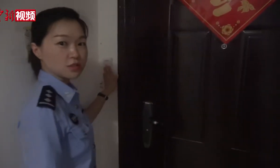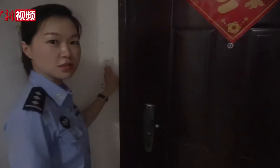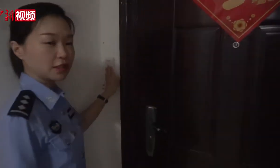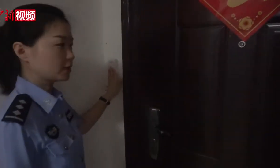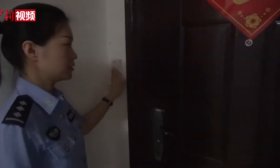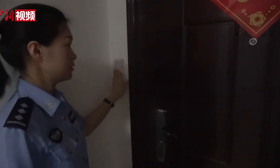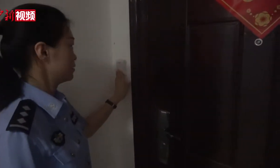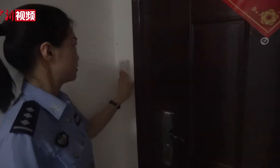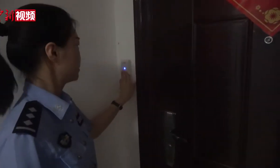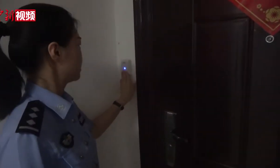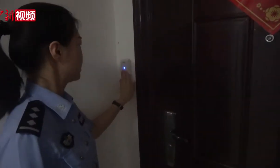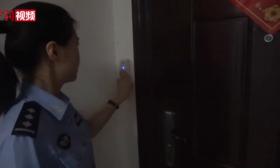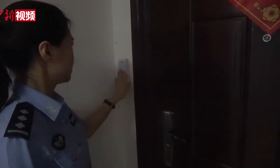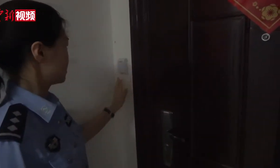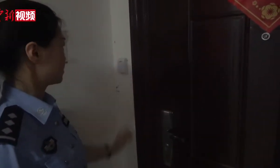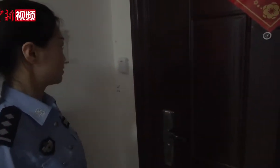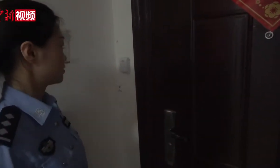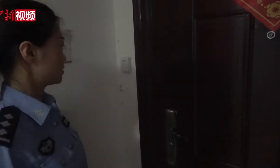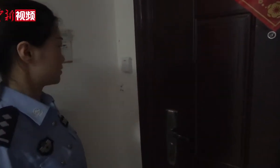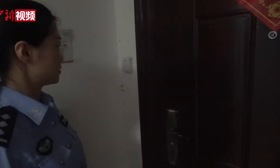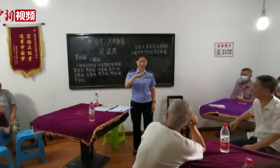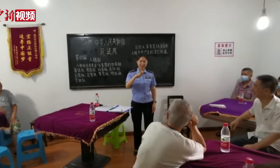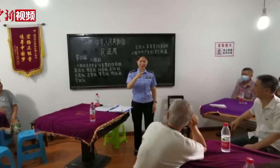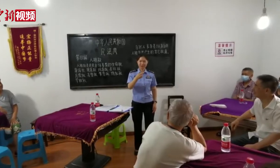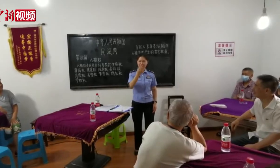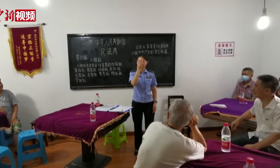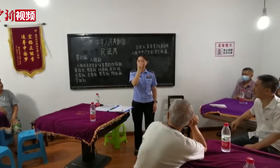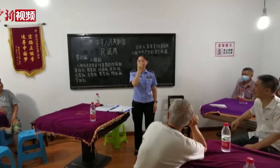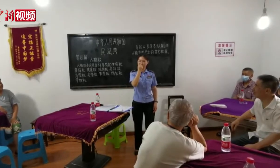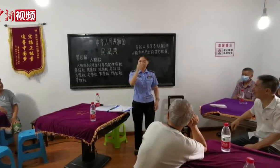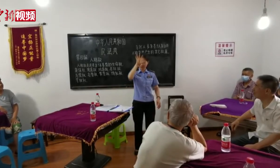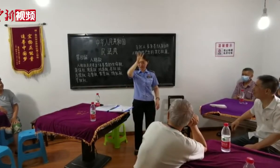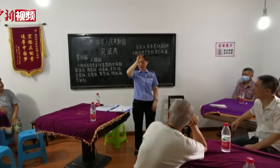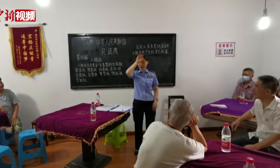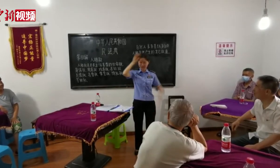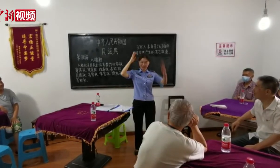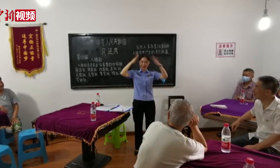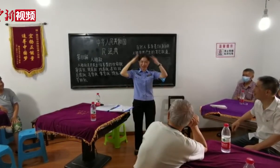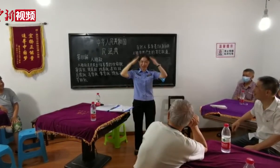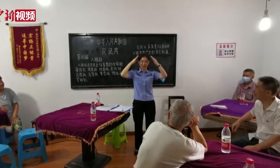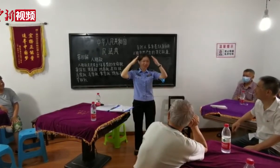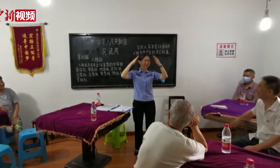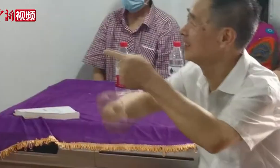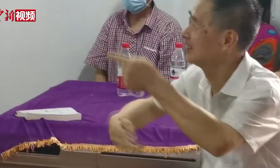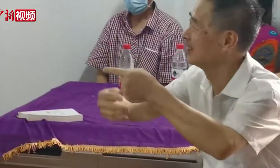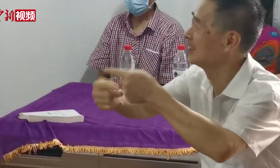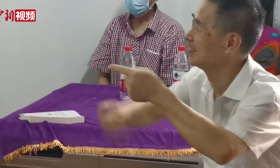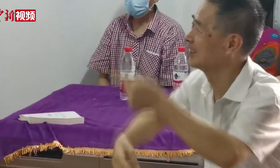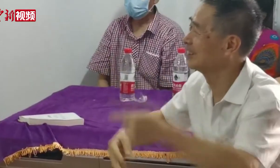民警何巧，体会无声世界的静与躁。在沙坪坝区一小区的活动室里，在20余名听障人士面前，民